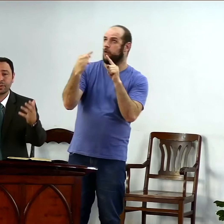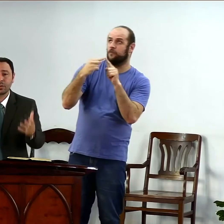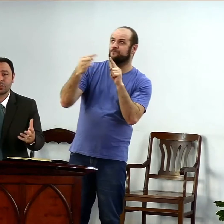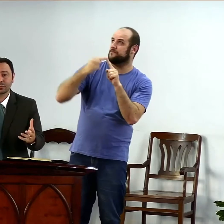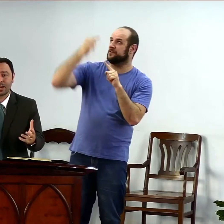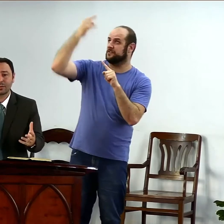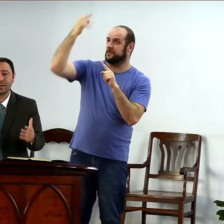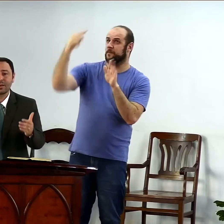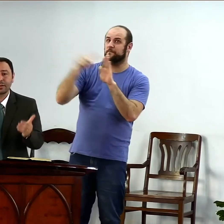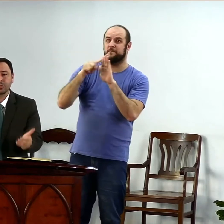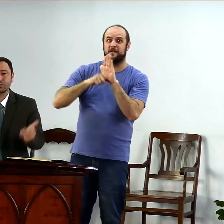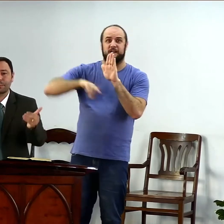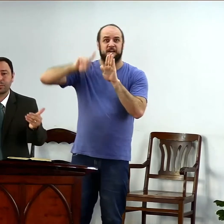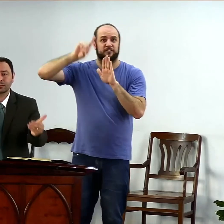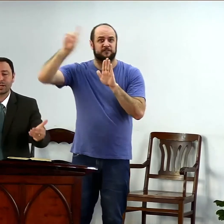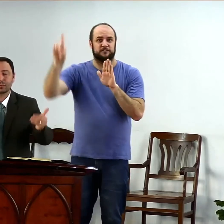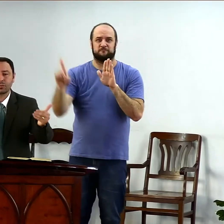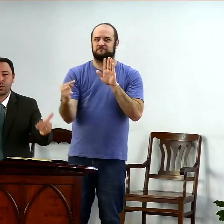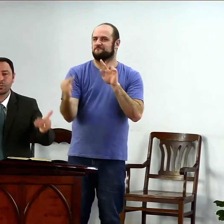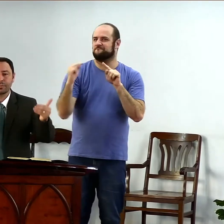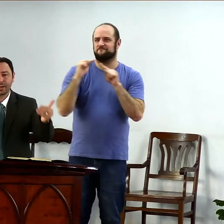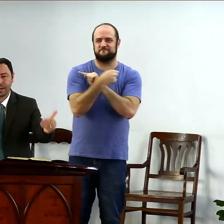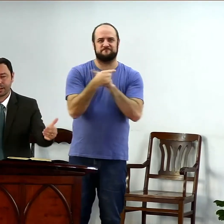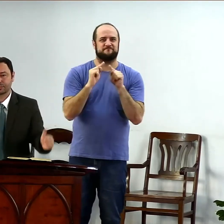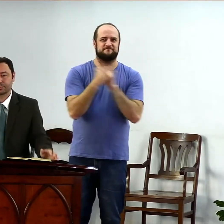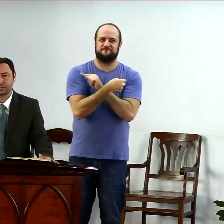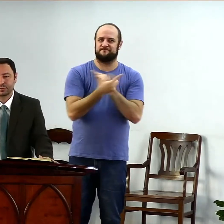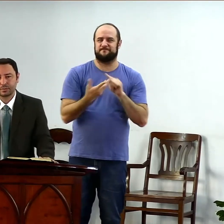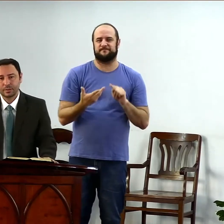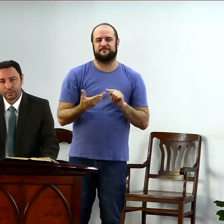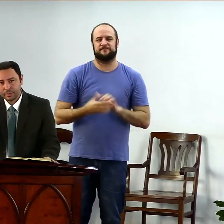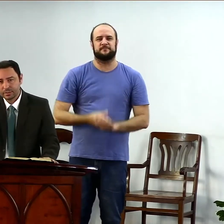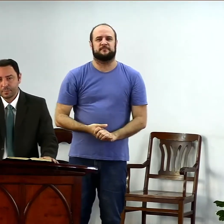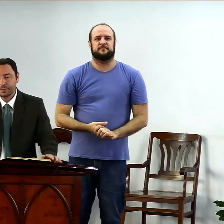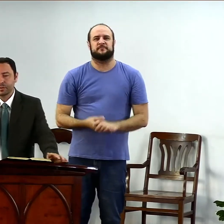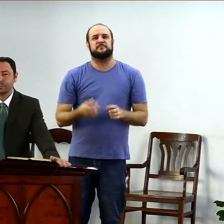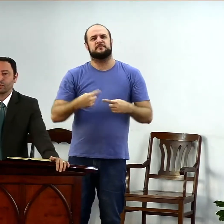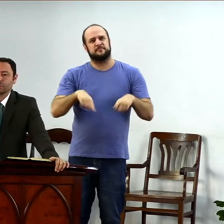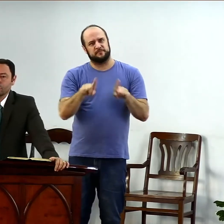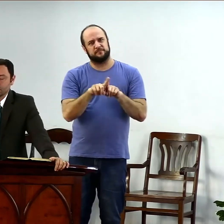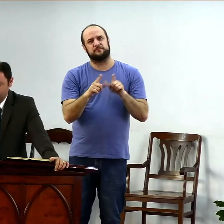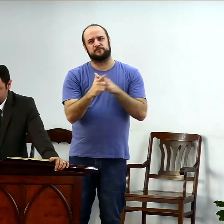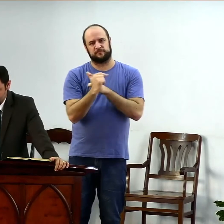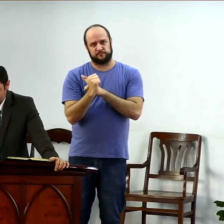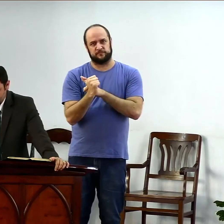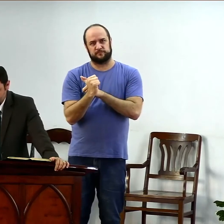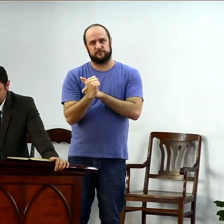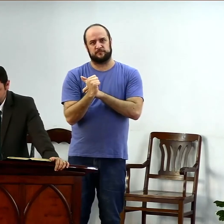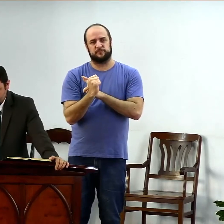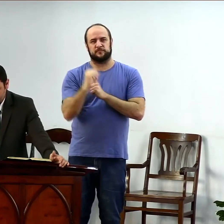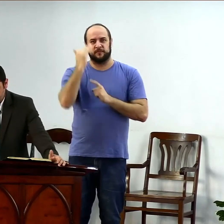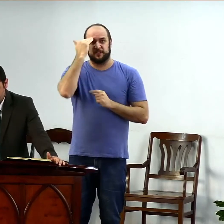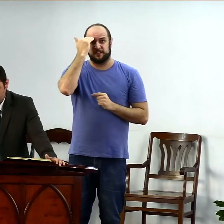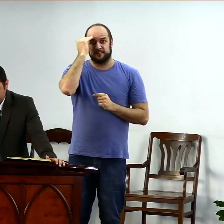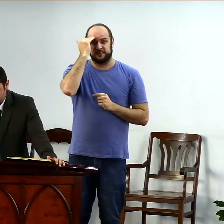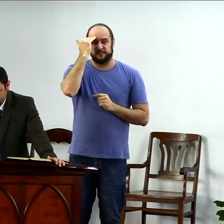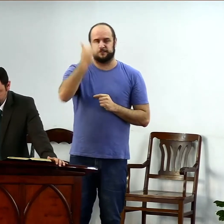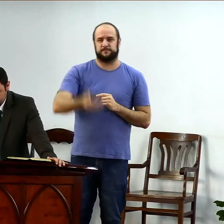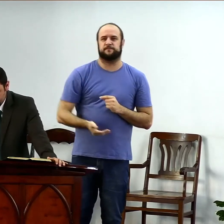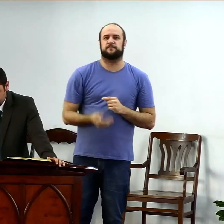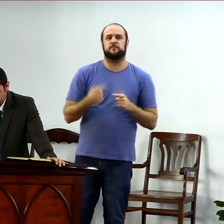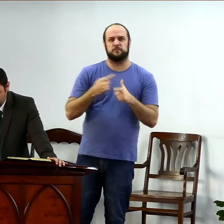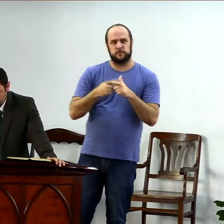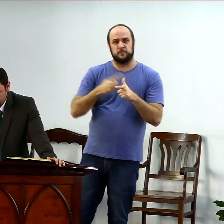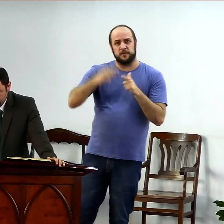Deus, pelo contrário, isso é apontado como pecado. Então esse é o primeiro ponto que nós precisamos entender em relação ao